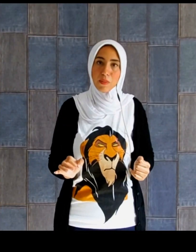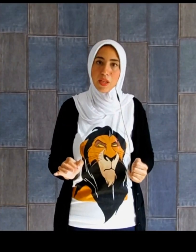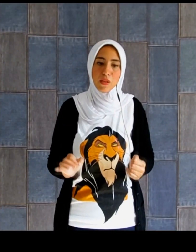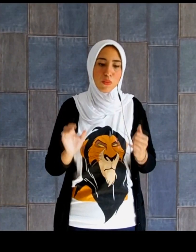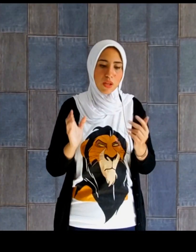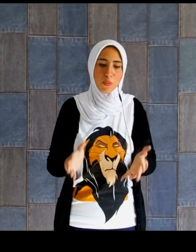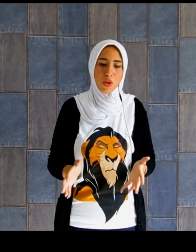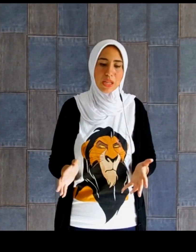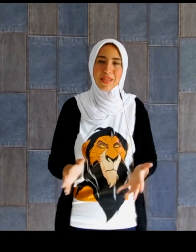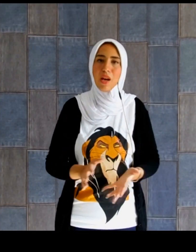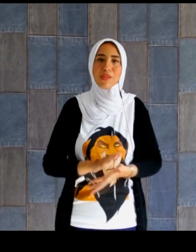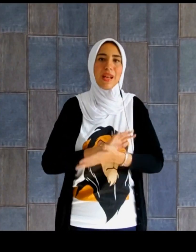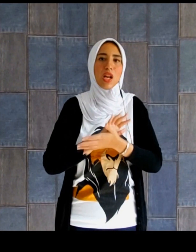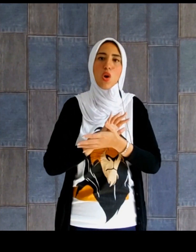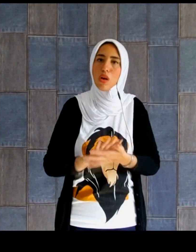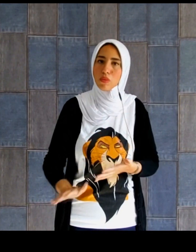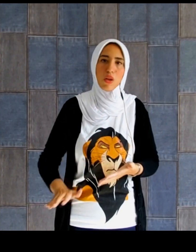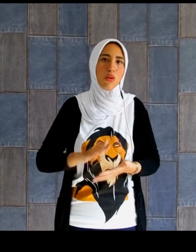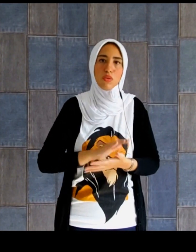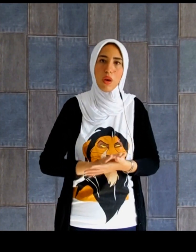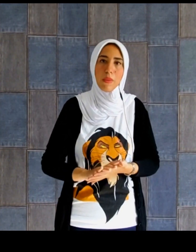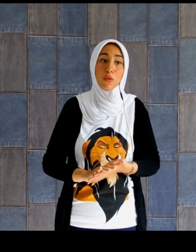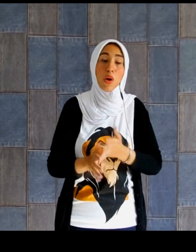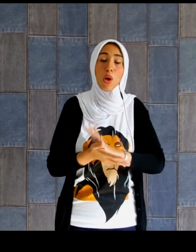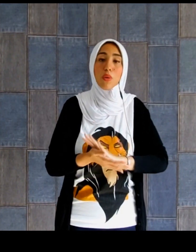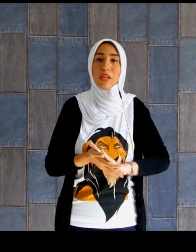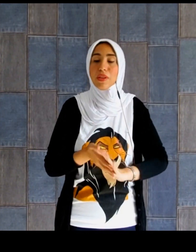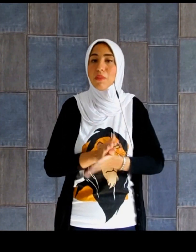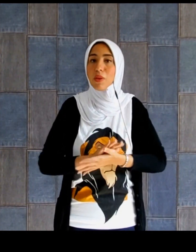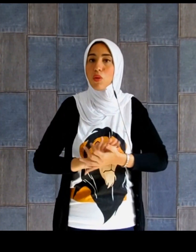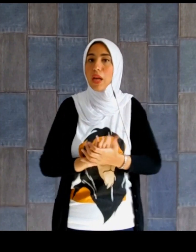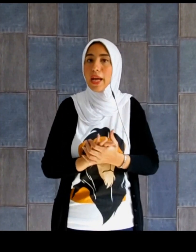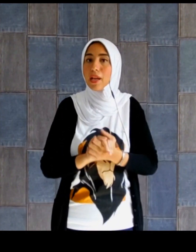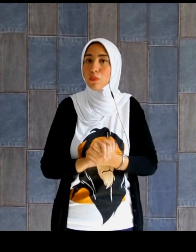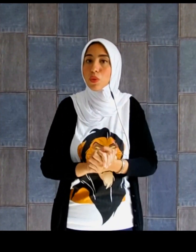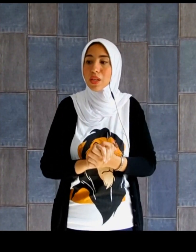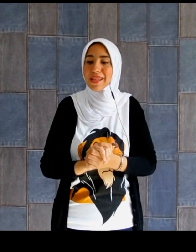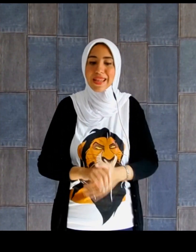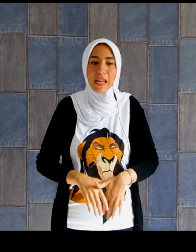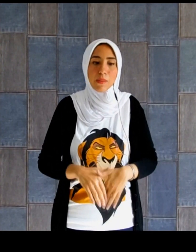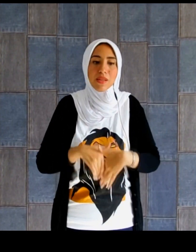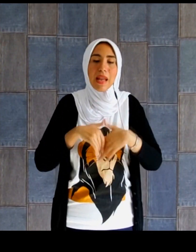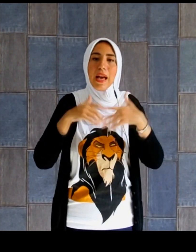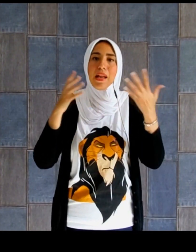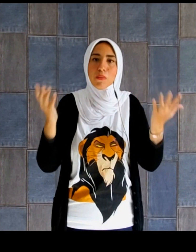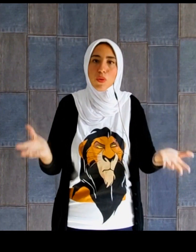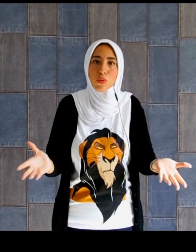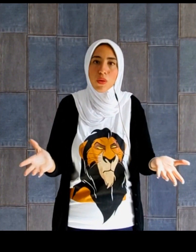والف بي اي استحوذ على كله متعلقاته واعماله واختفى تماما كل حاجة عن البرج اللي كان هيمد العالم كله